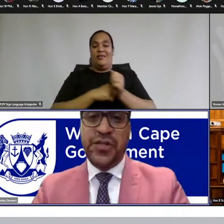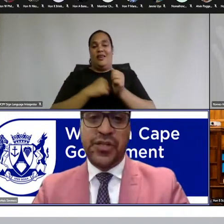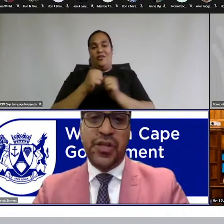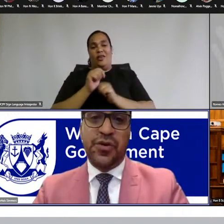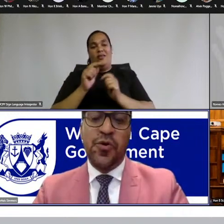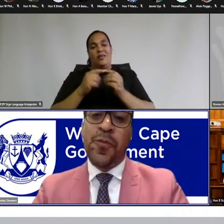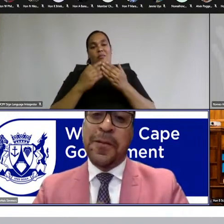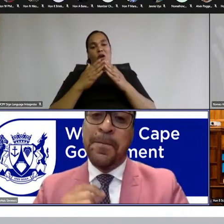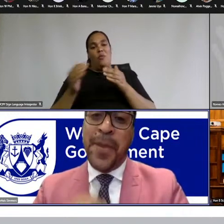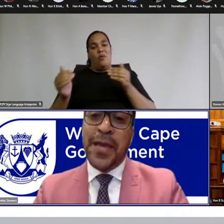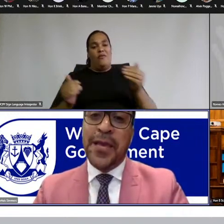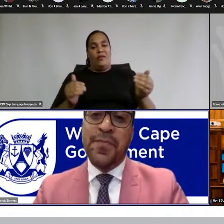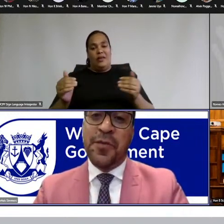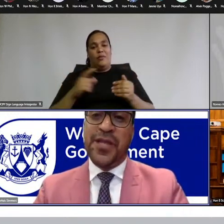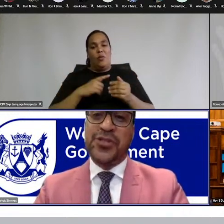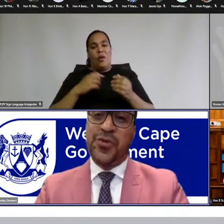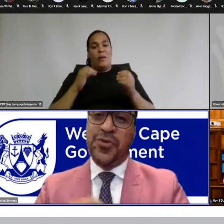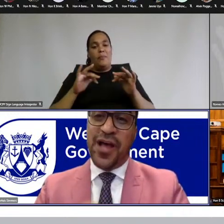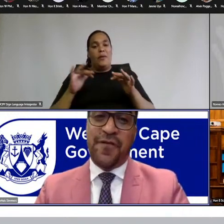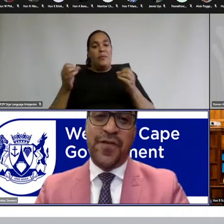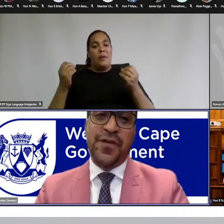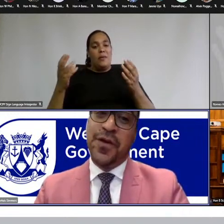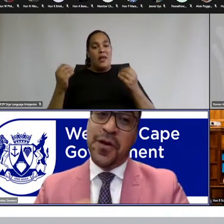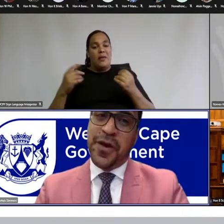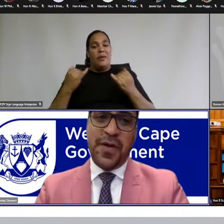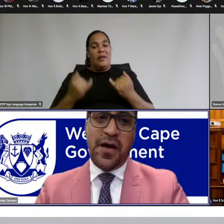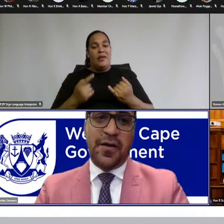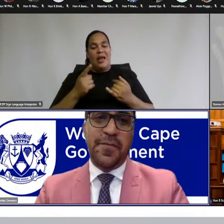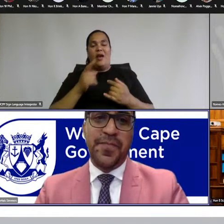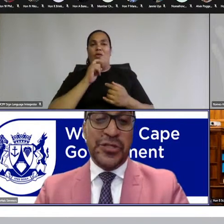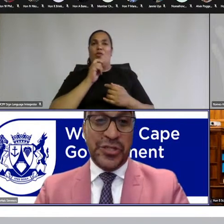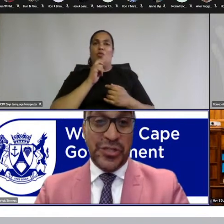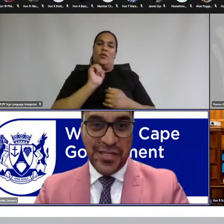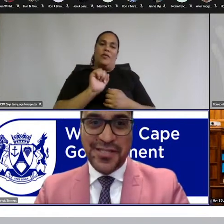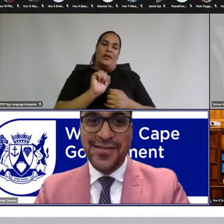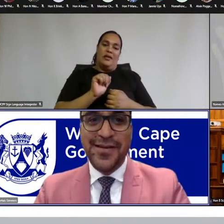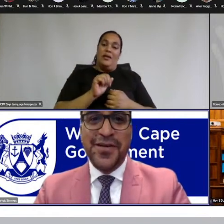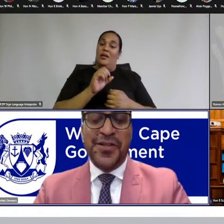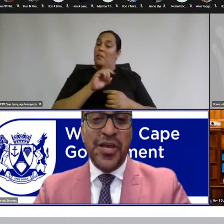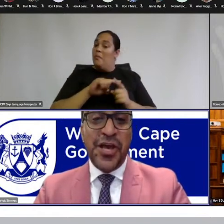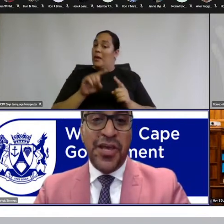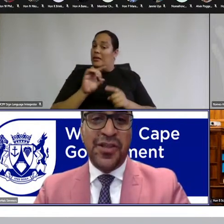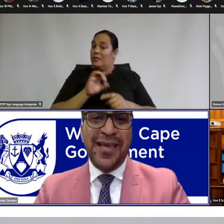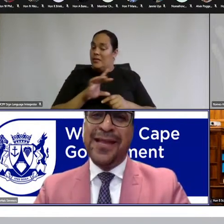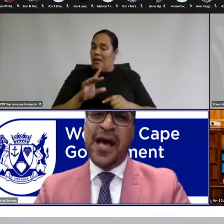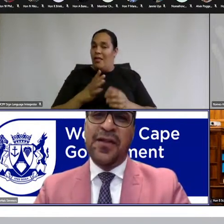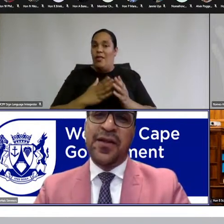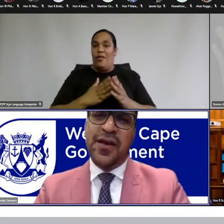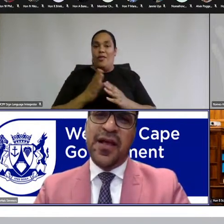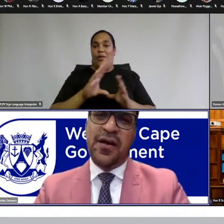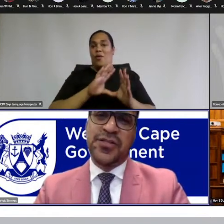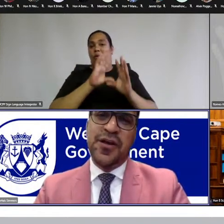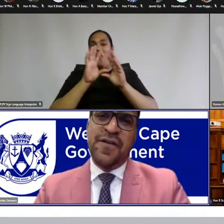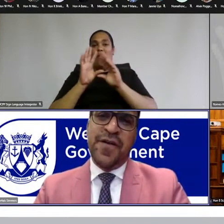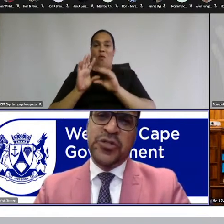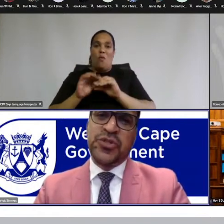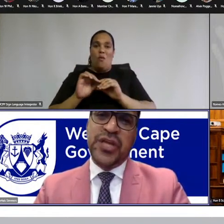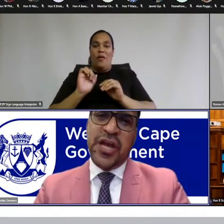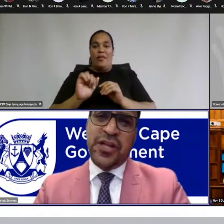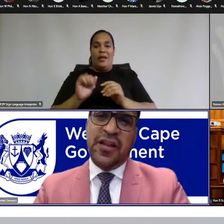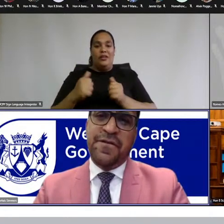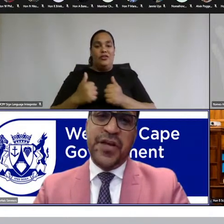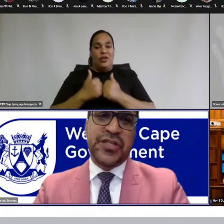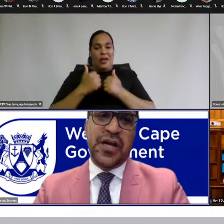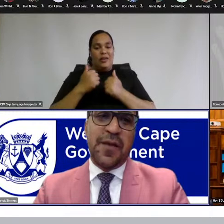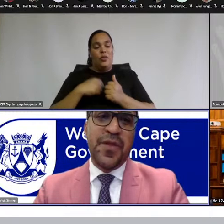openbare fasiliteite, omdat baie meer mense nou daarvan gebruik maak. Steeds, deur hierdie en ander uitdagings wys